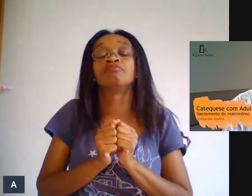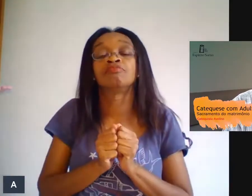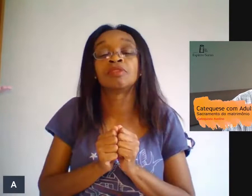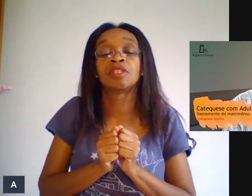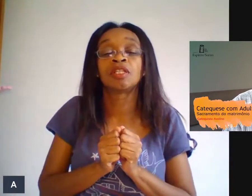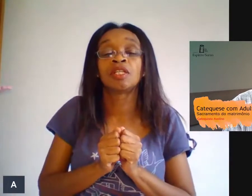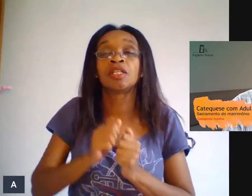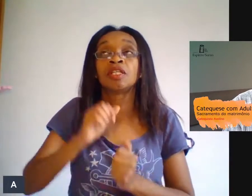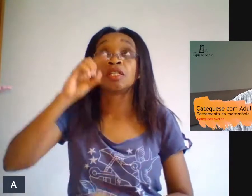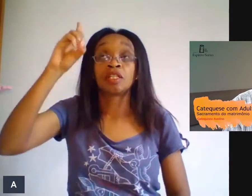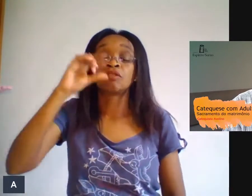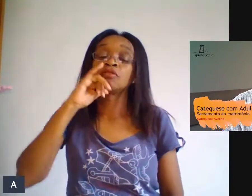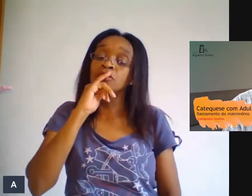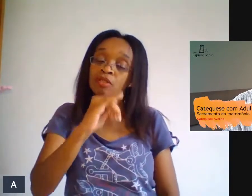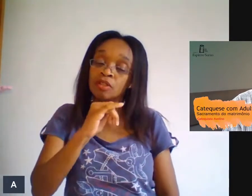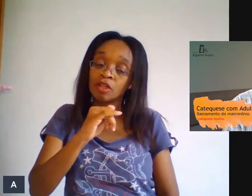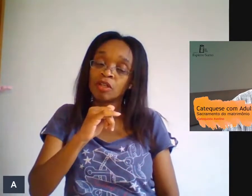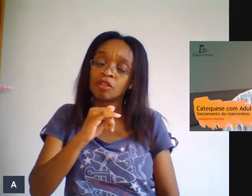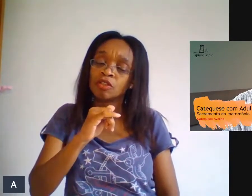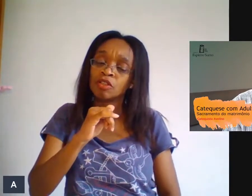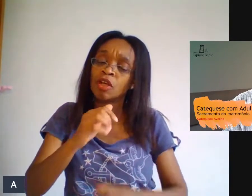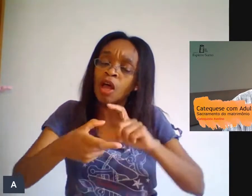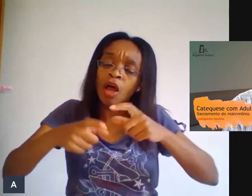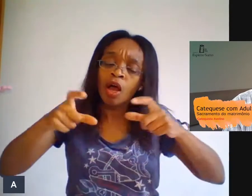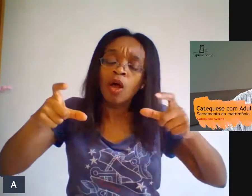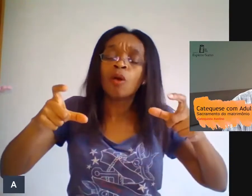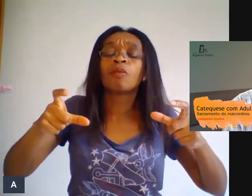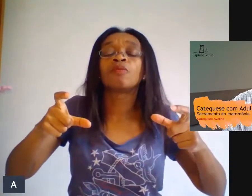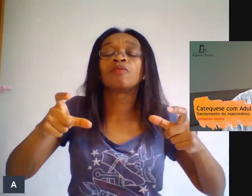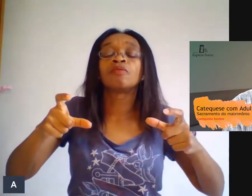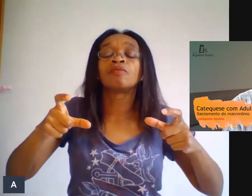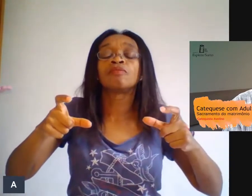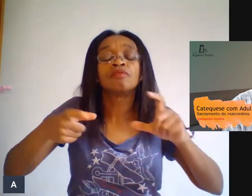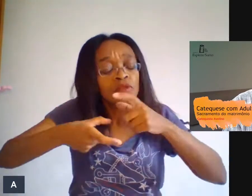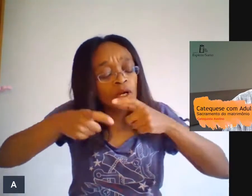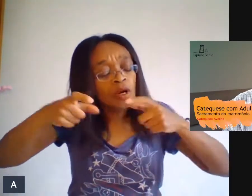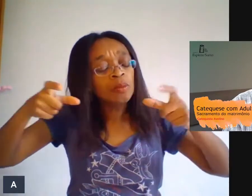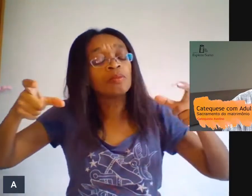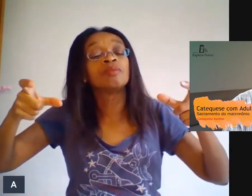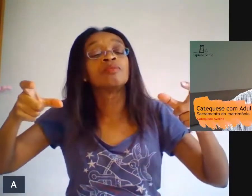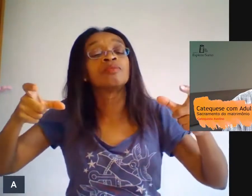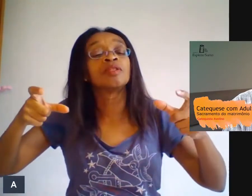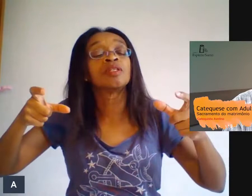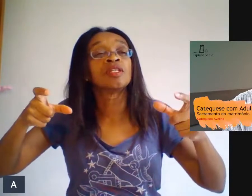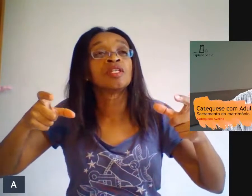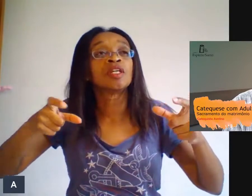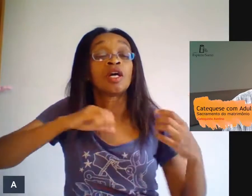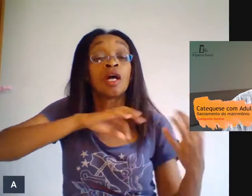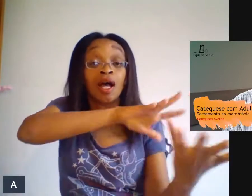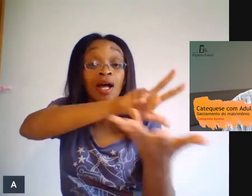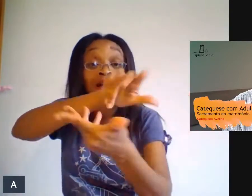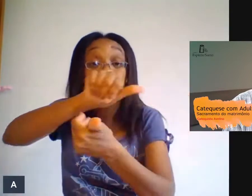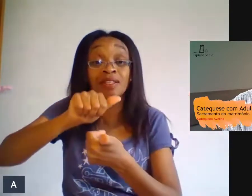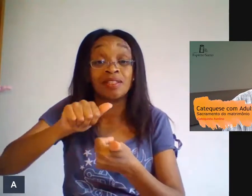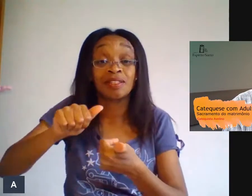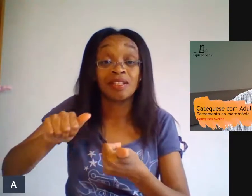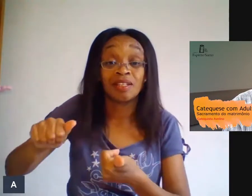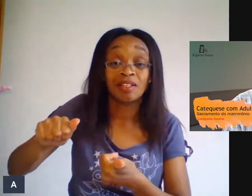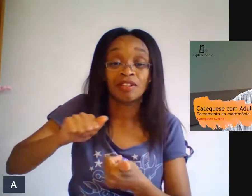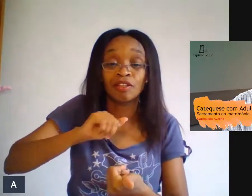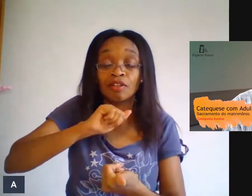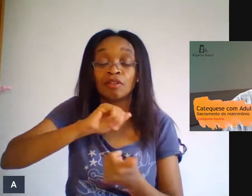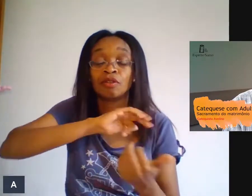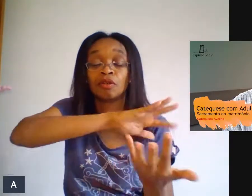a eles, né? Frutificai, disse ele, multiplicai-vos, enchei a terra,